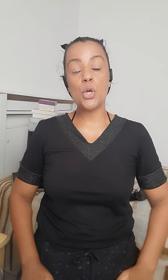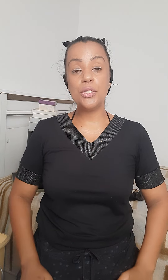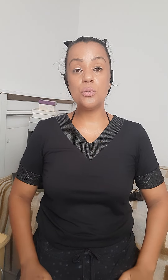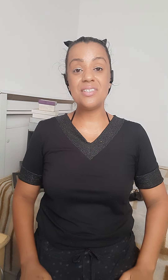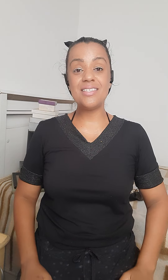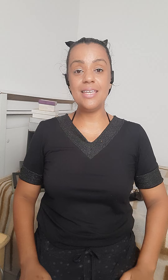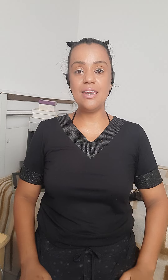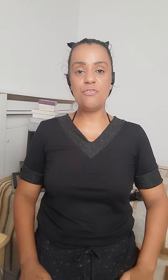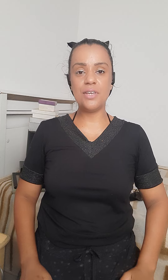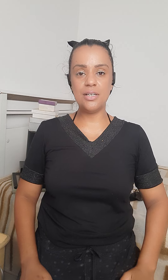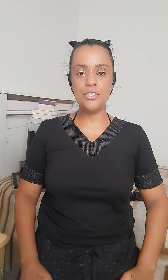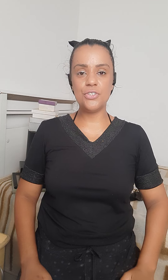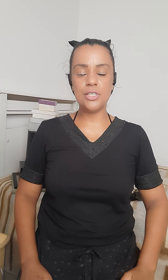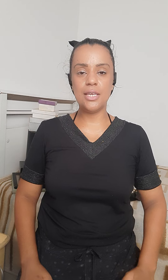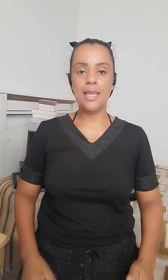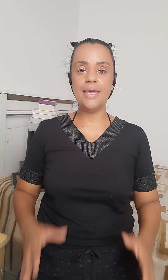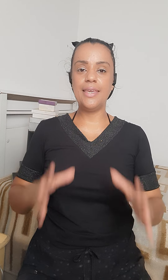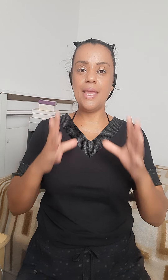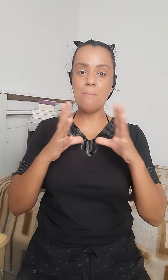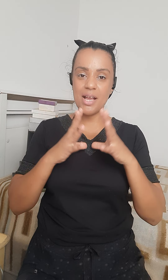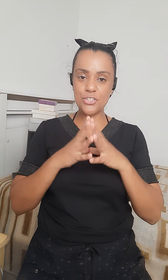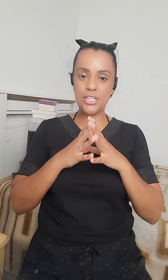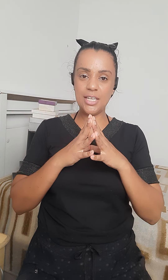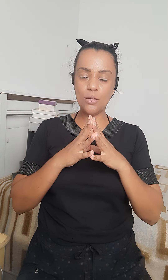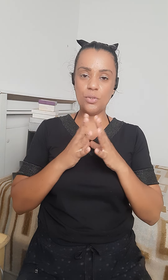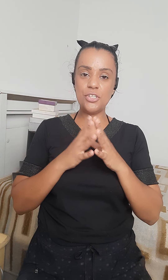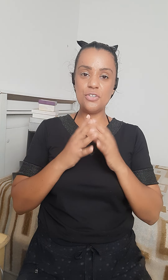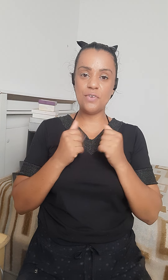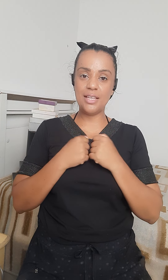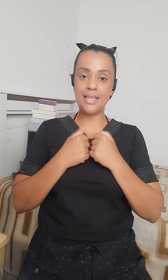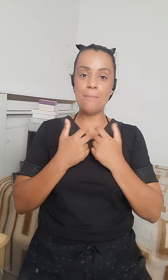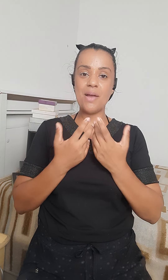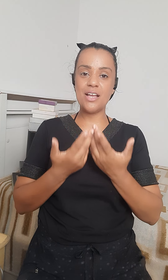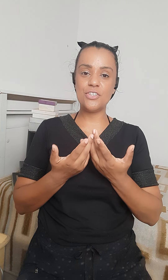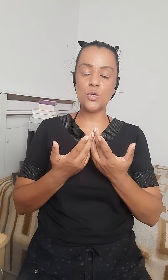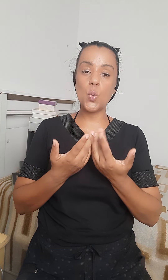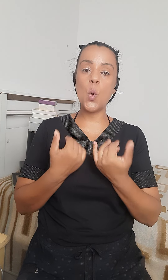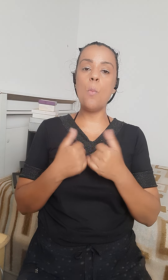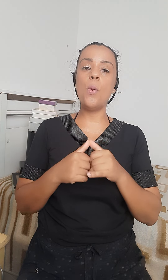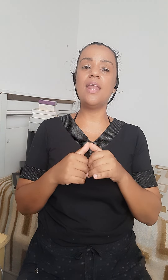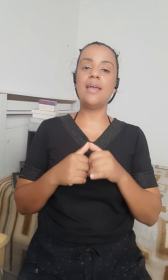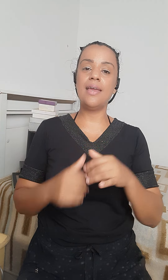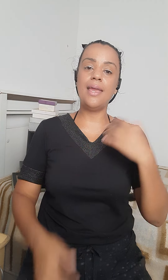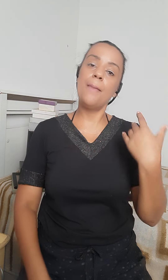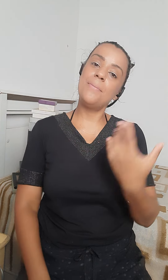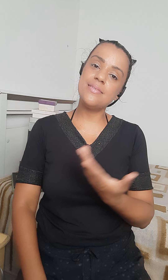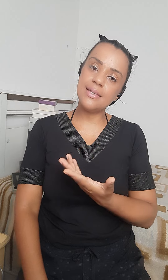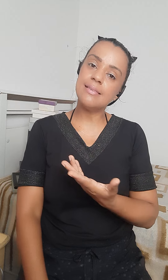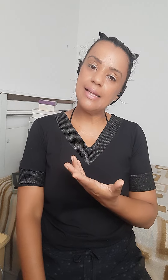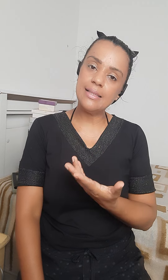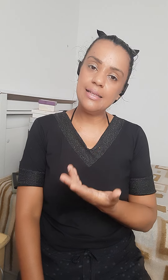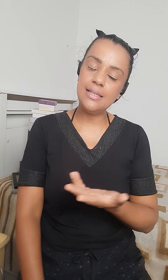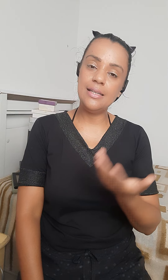que o significante, que é a imagem, né? Quando a gente fala da imagem, como ela é representada ali